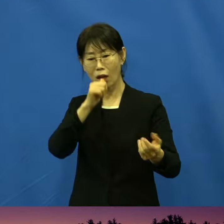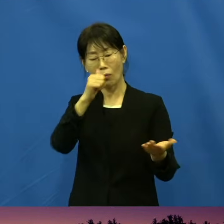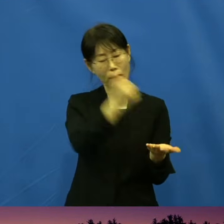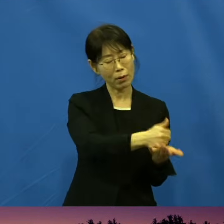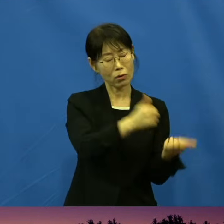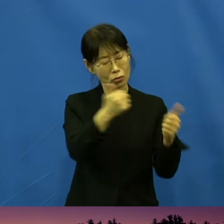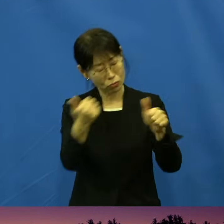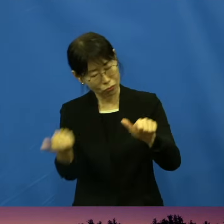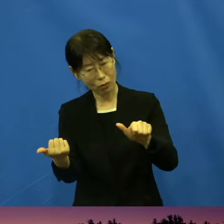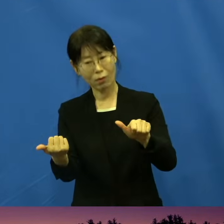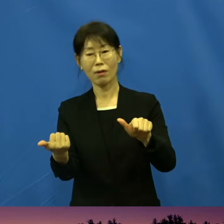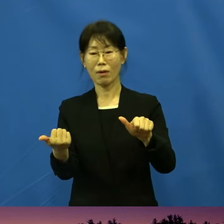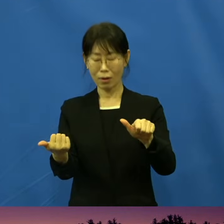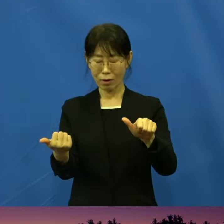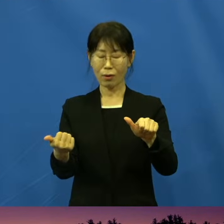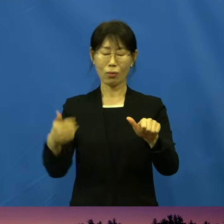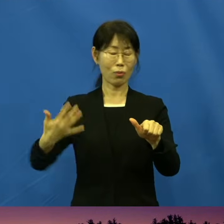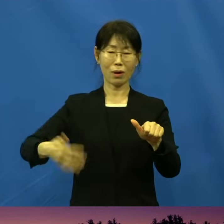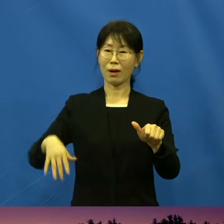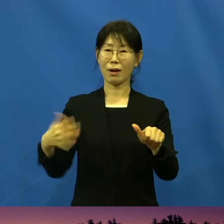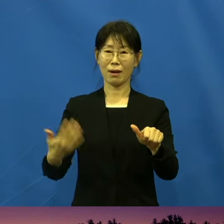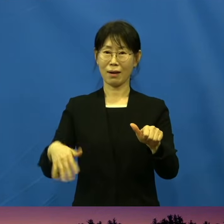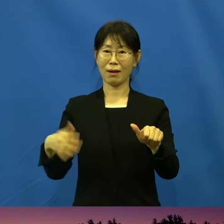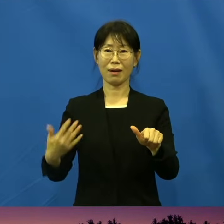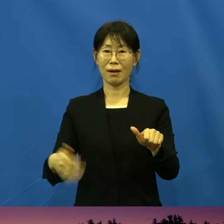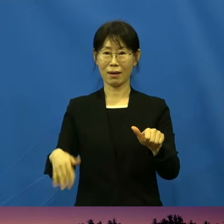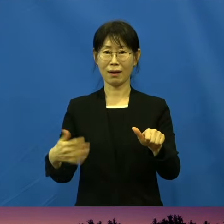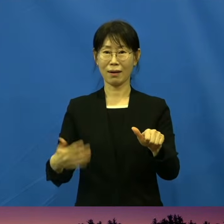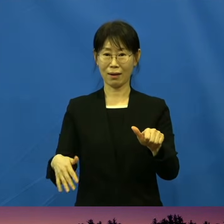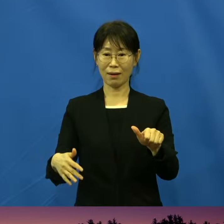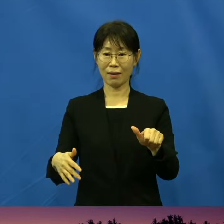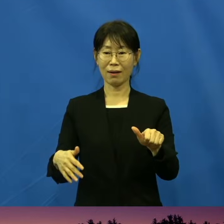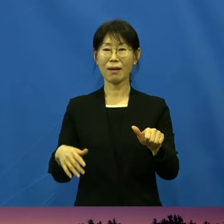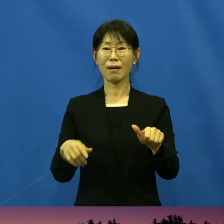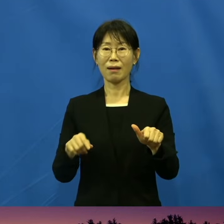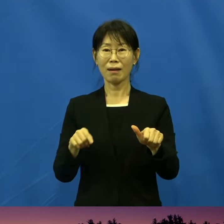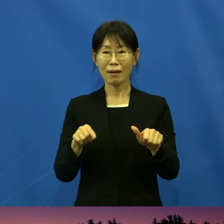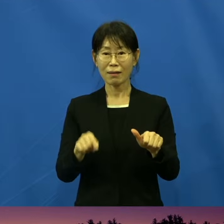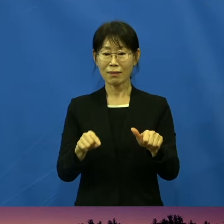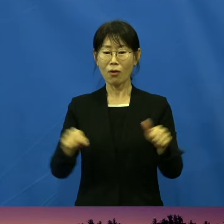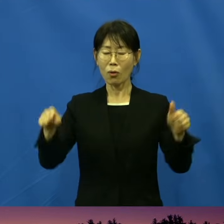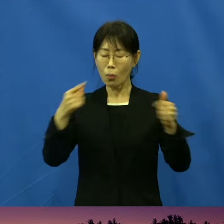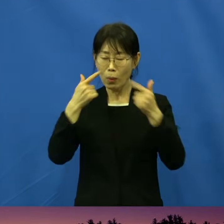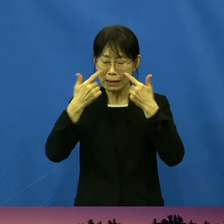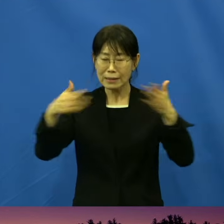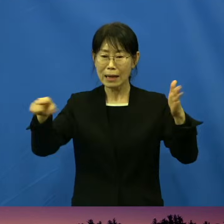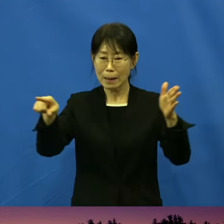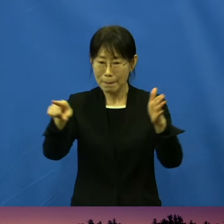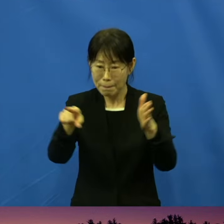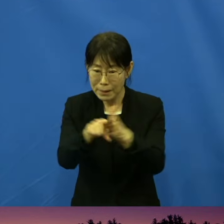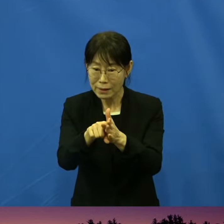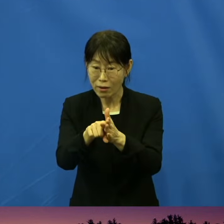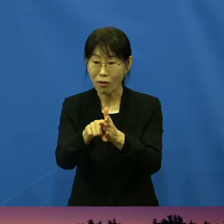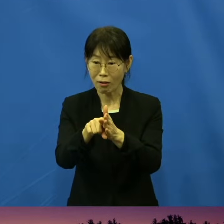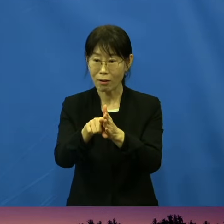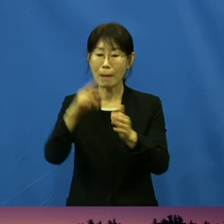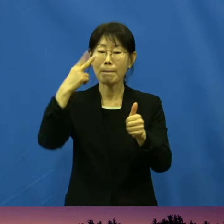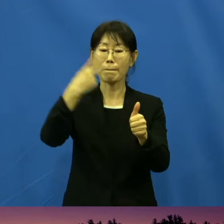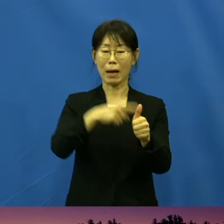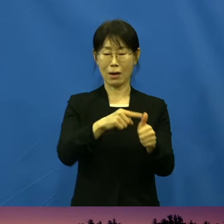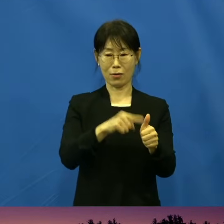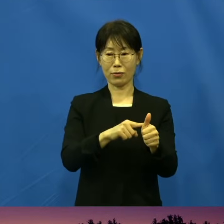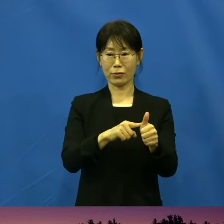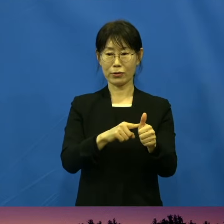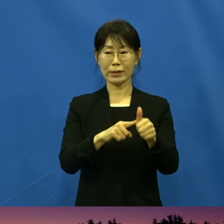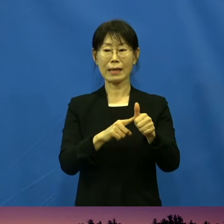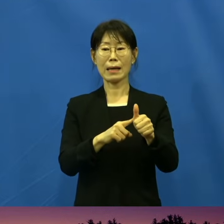죽은 이 경험이 자기의 경험으로 받아들여질 때 바울의 인생에 BC와